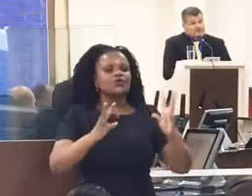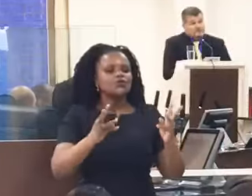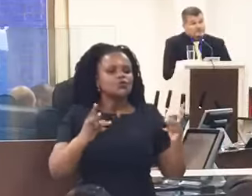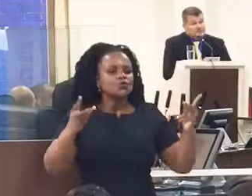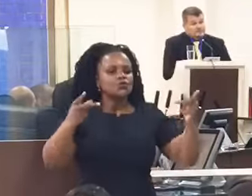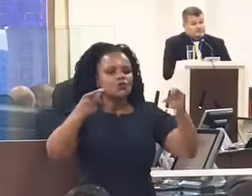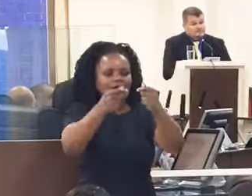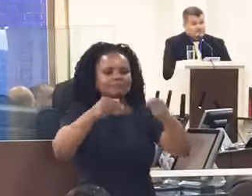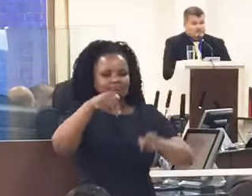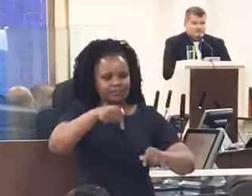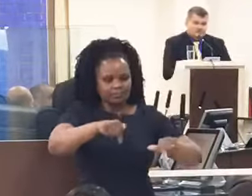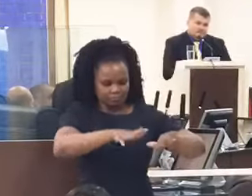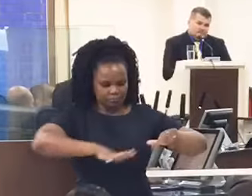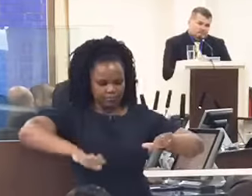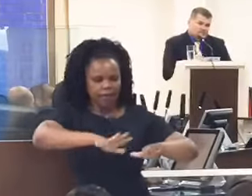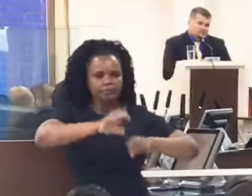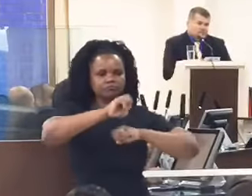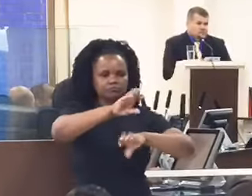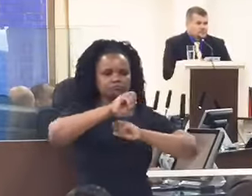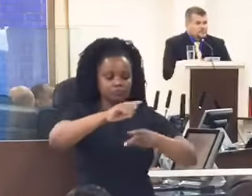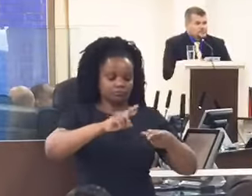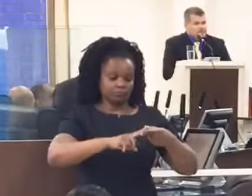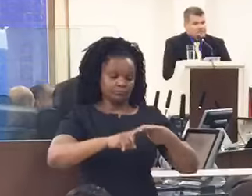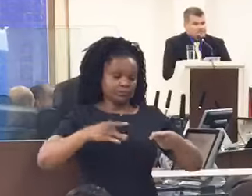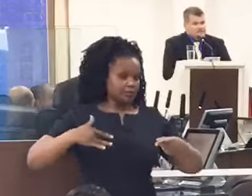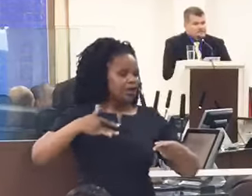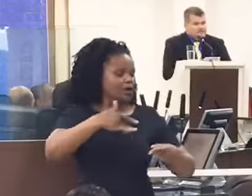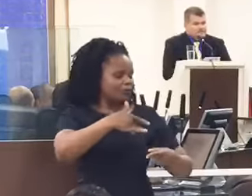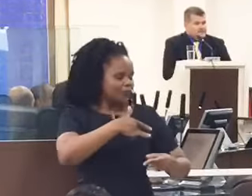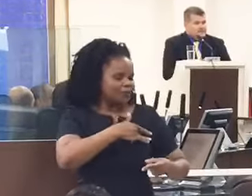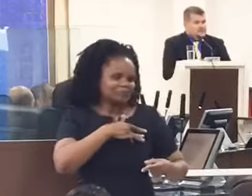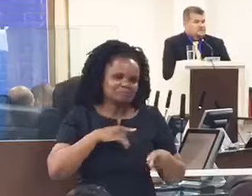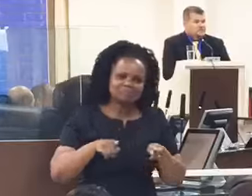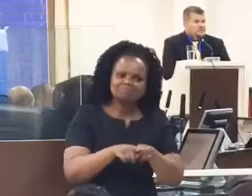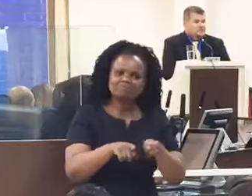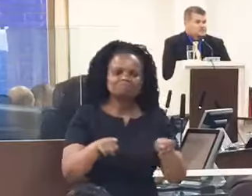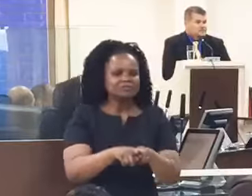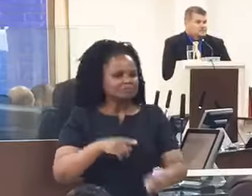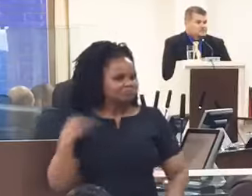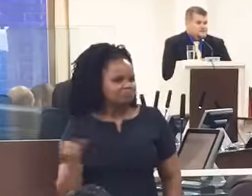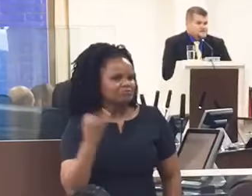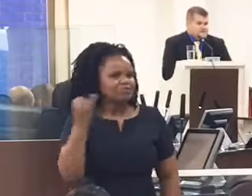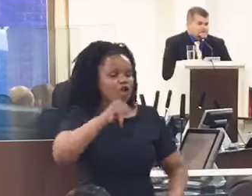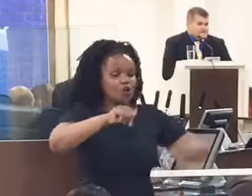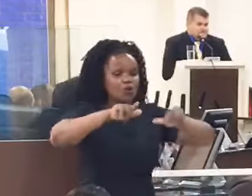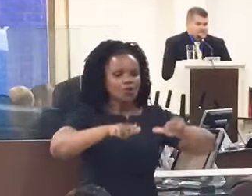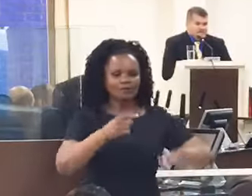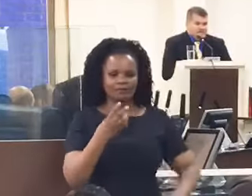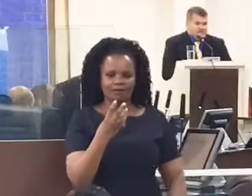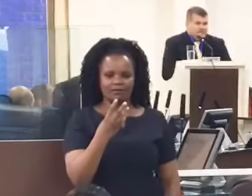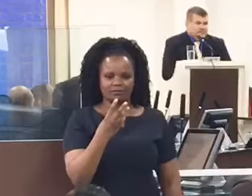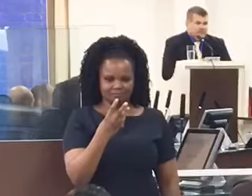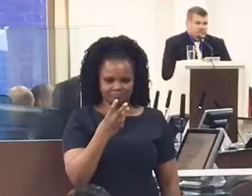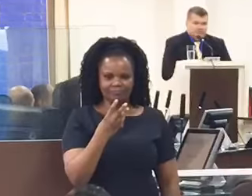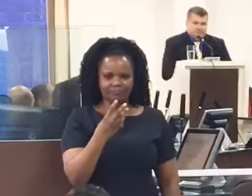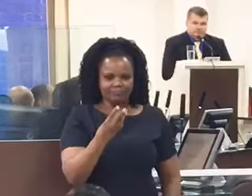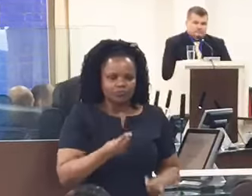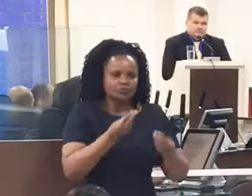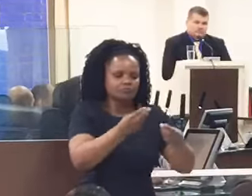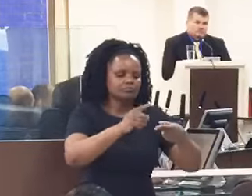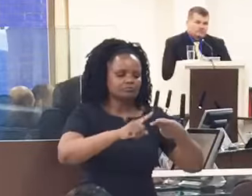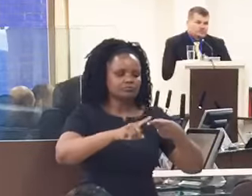na nossa educação. Saúde avançou muito também, entregamos 3 postos de saúde neste ano,